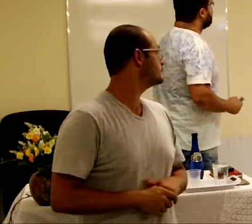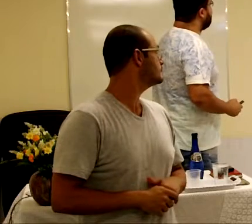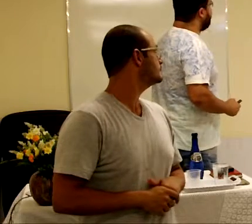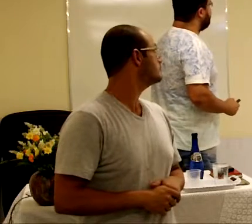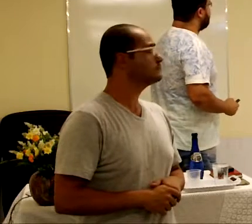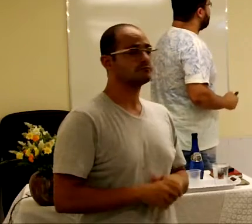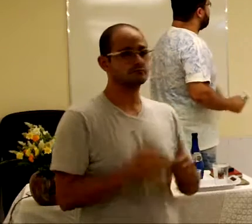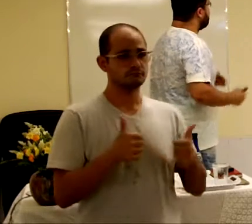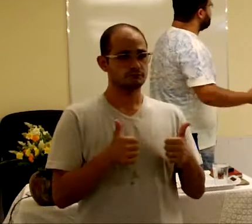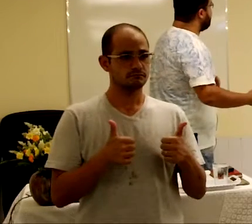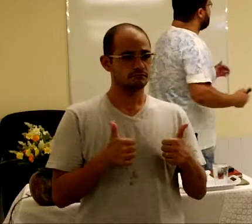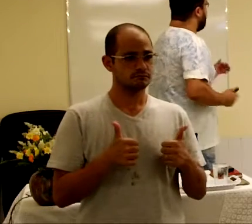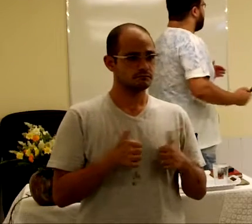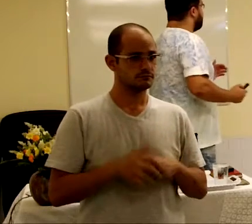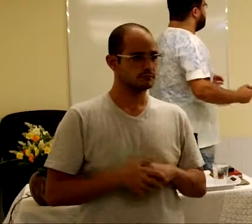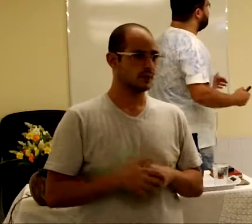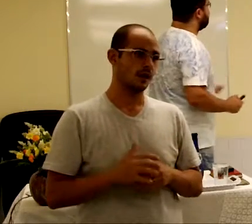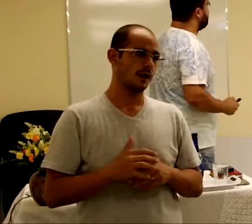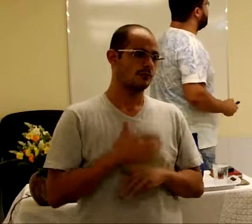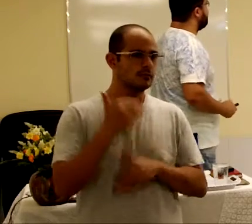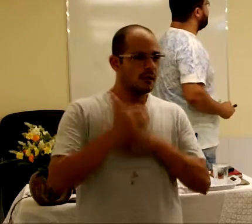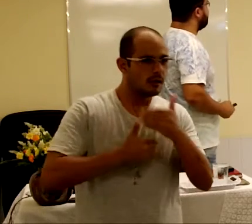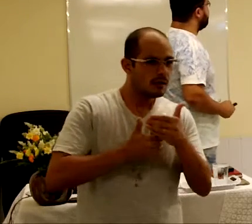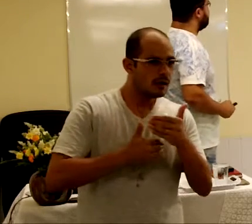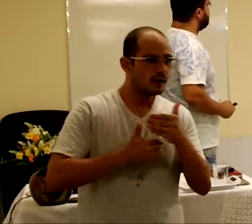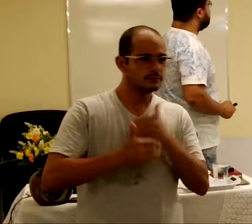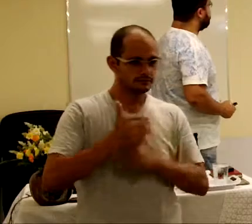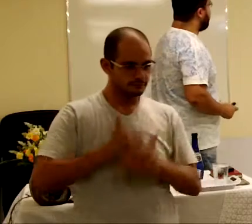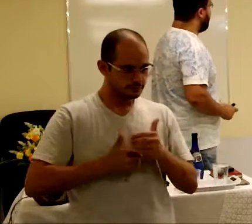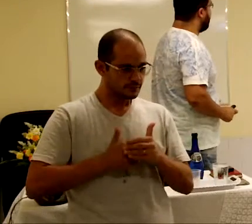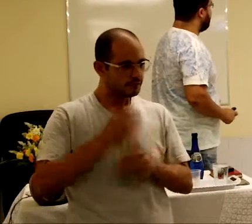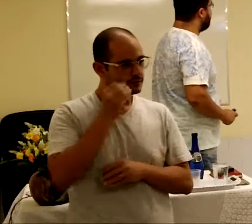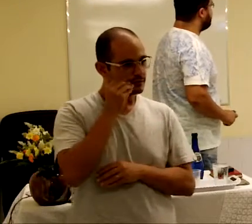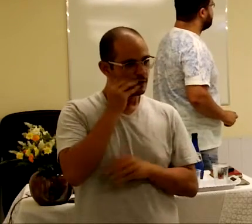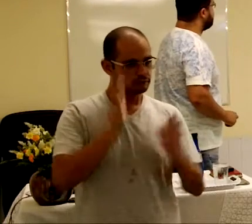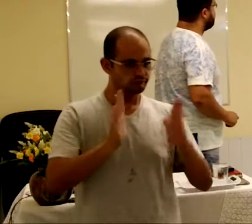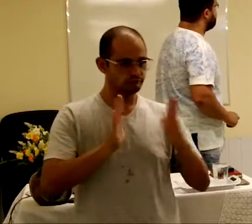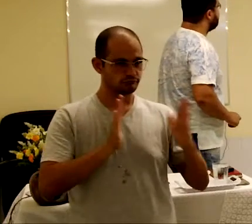Até aí tá tudo bem? Às vezes eu acelero um pouco, às vezes eu vou tentando aí modular.